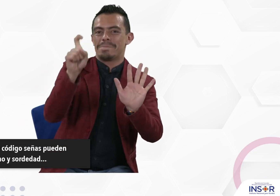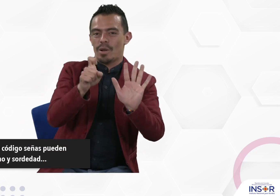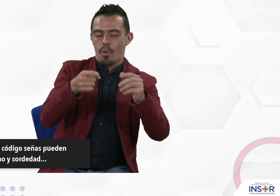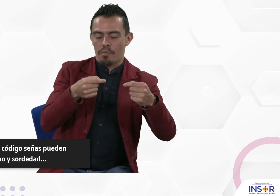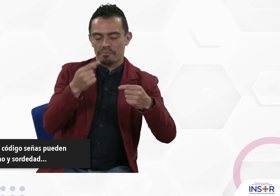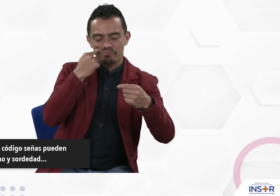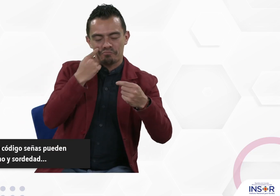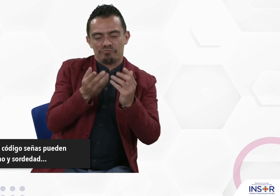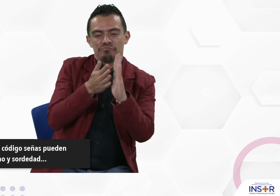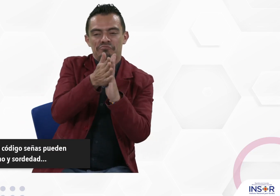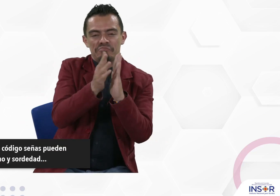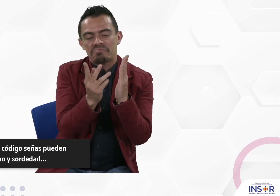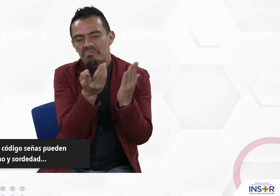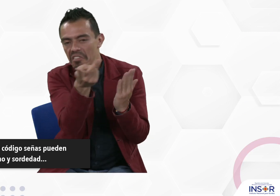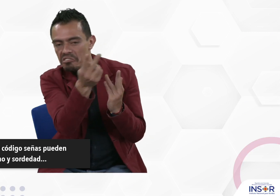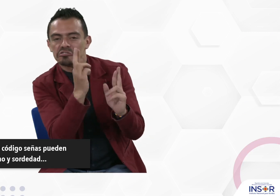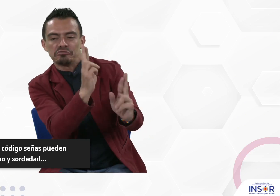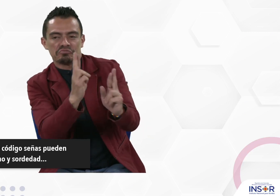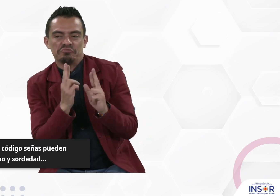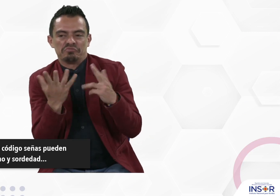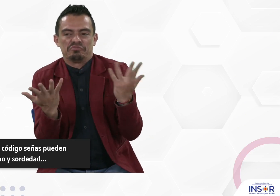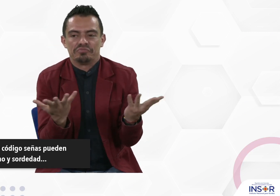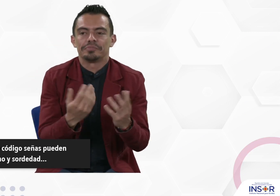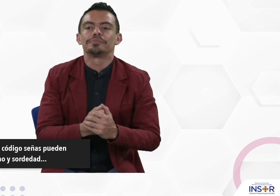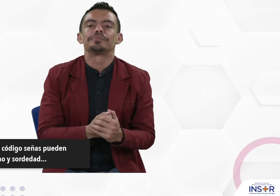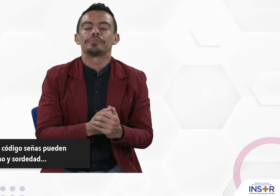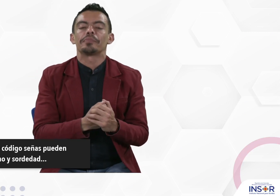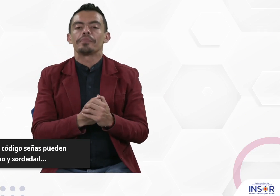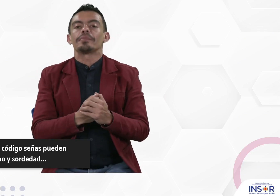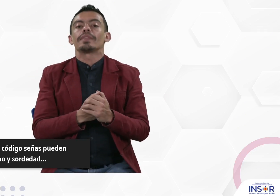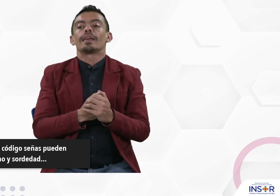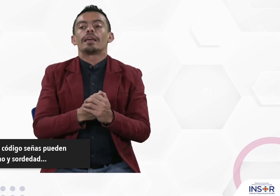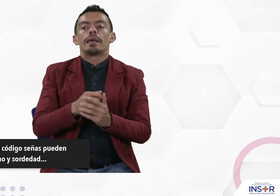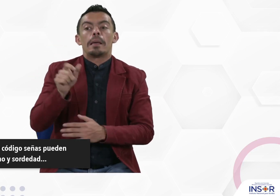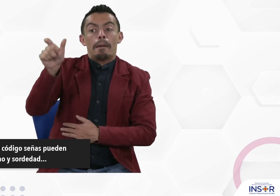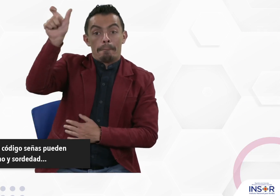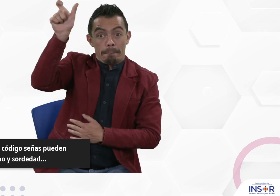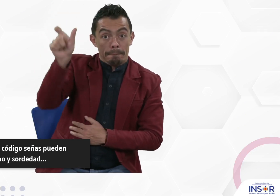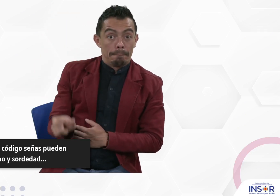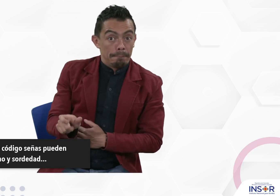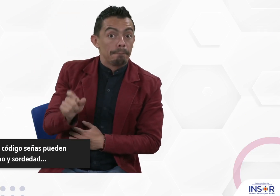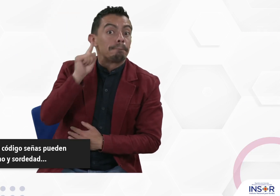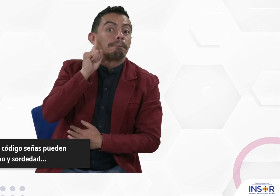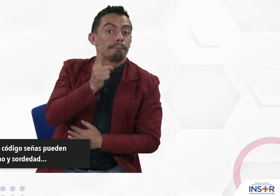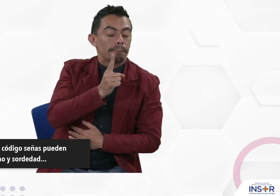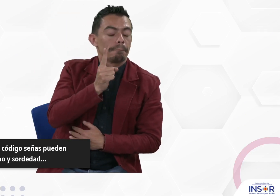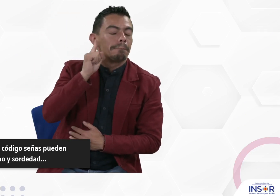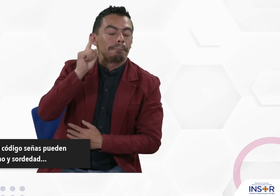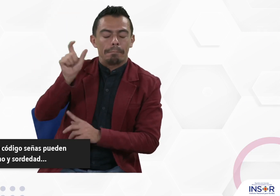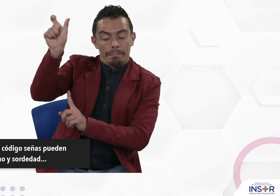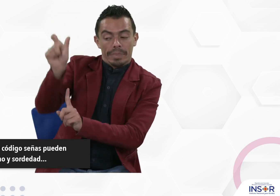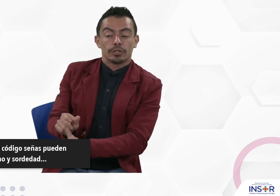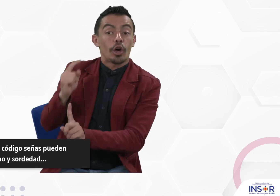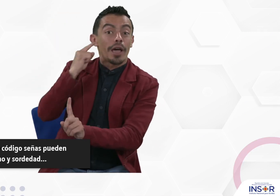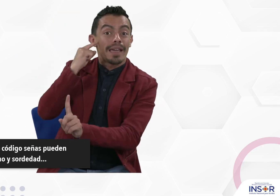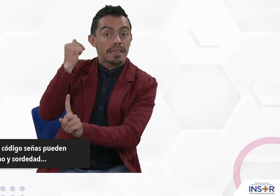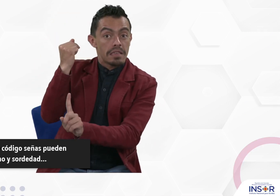Aprovecho entonces para preguntarles a ustedes, quien quiera responder.